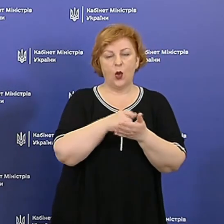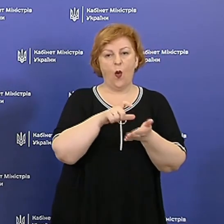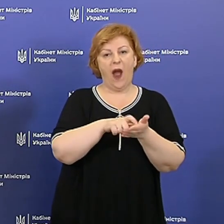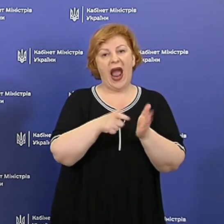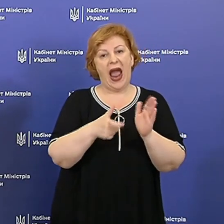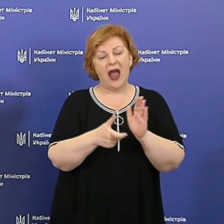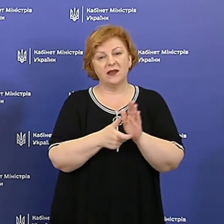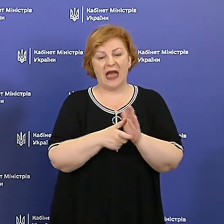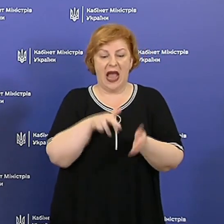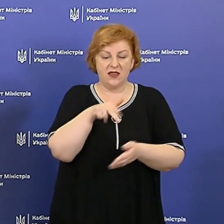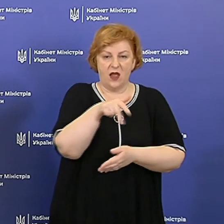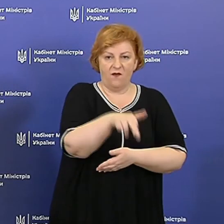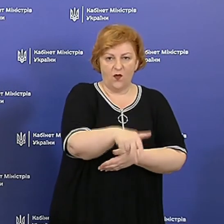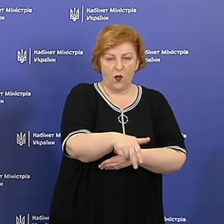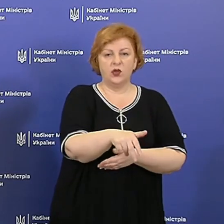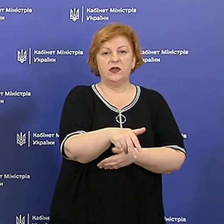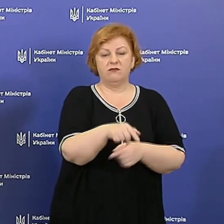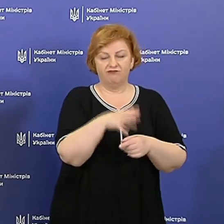аудиторій. На вході